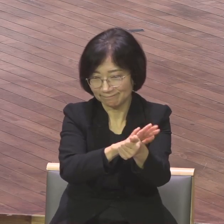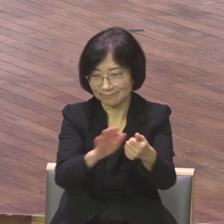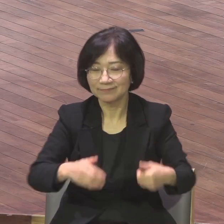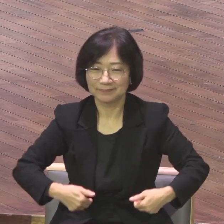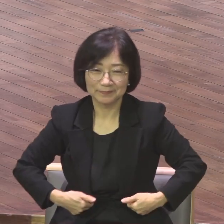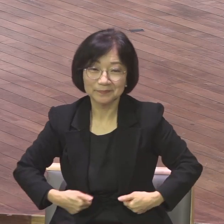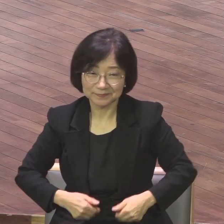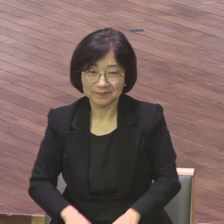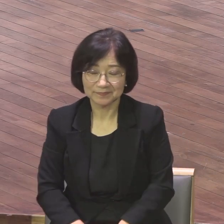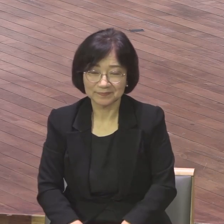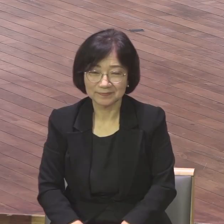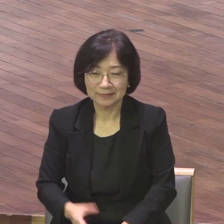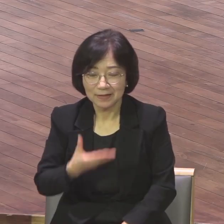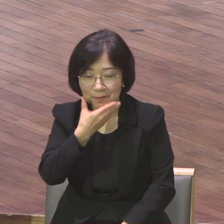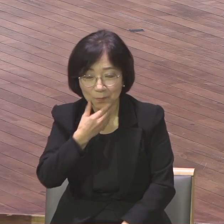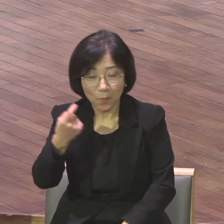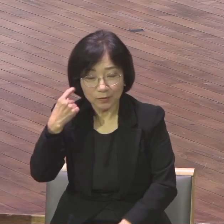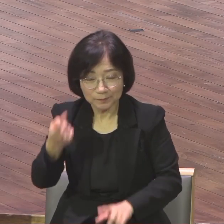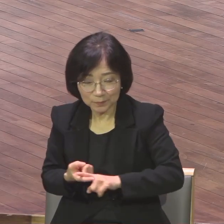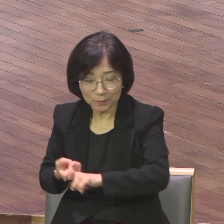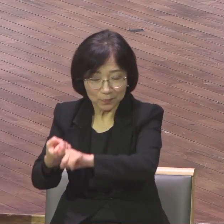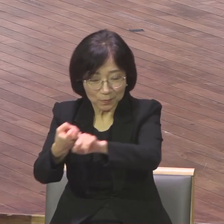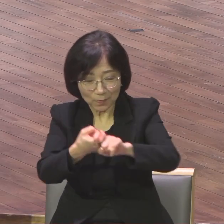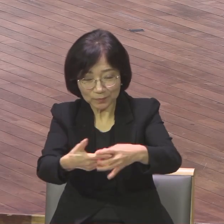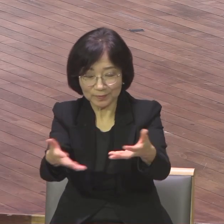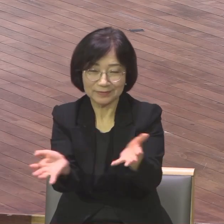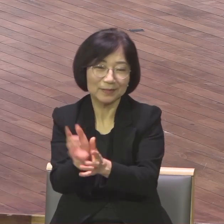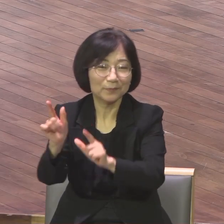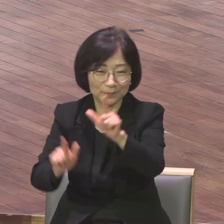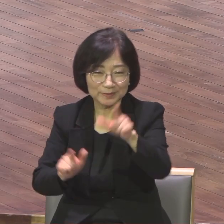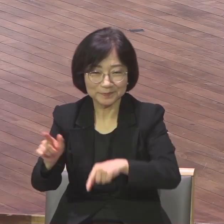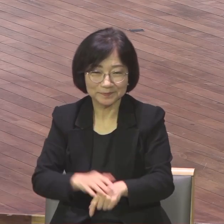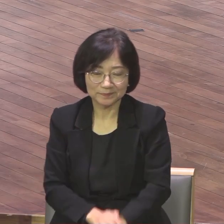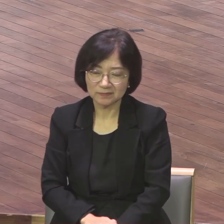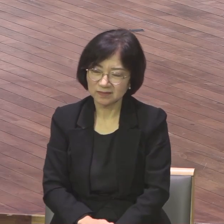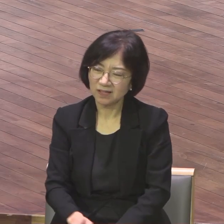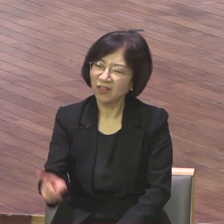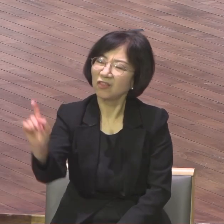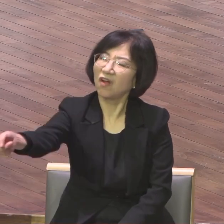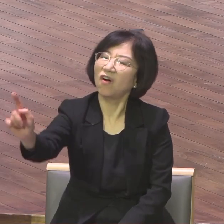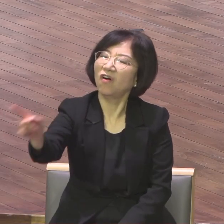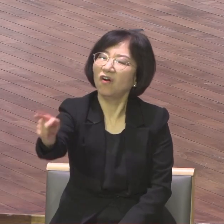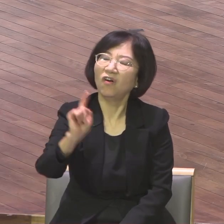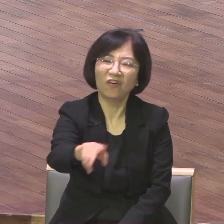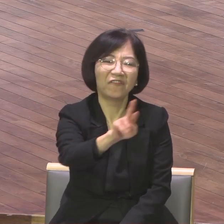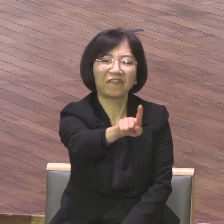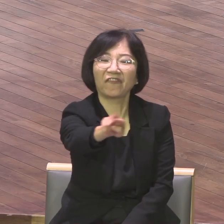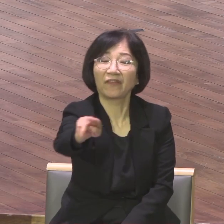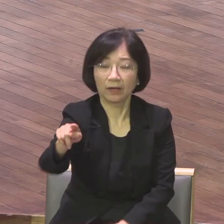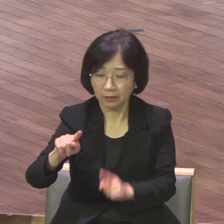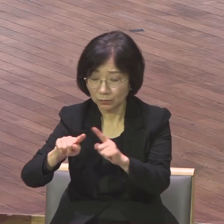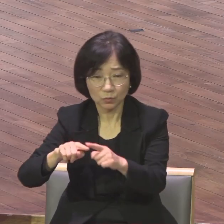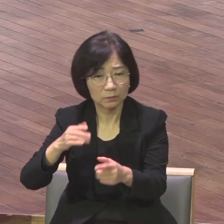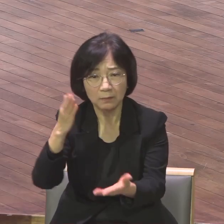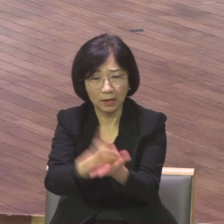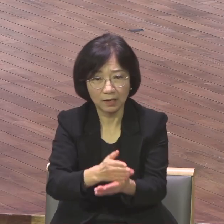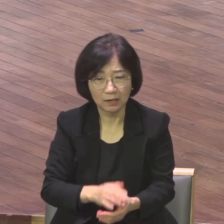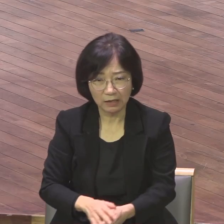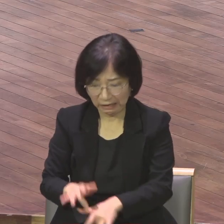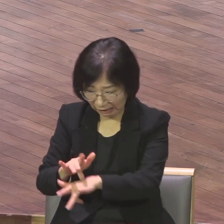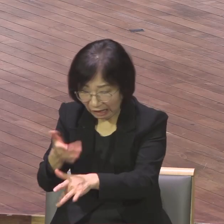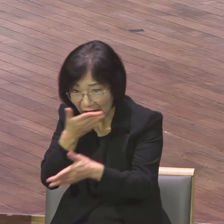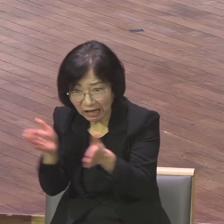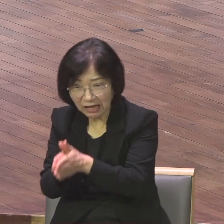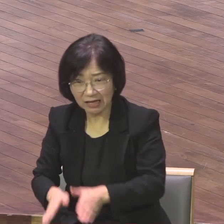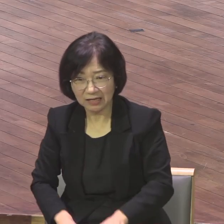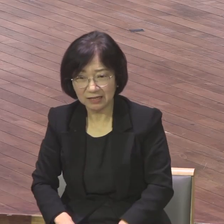이게 복음이야. 복음 공동체예요. 지적하지 마세요. 그 지적하는 거 아주 사단 심부름이에요.